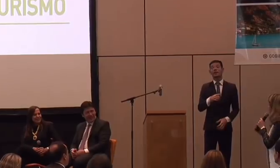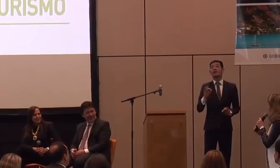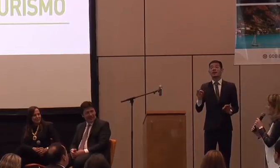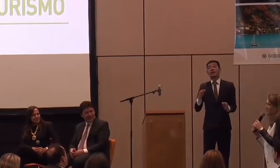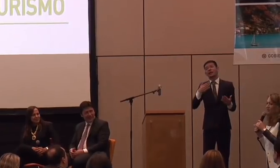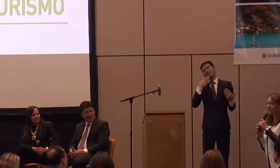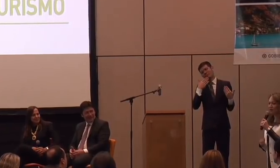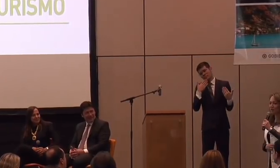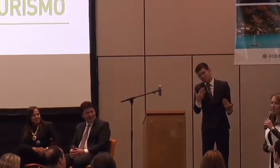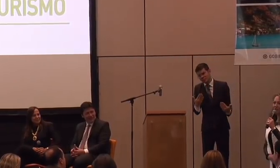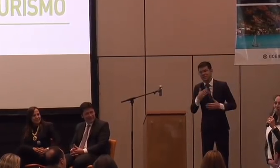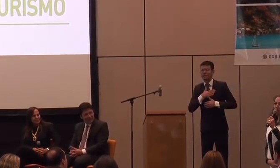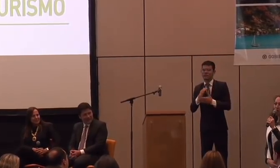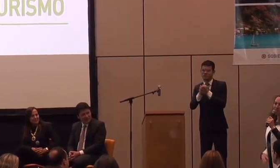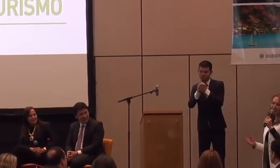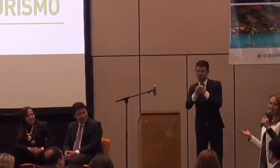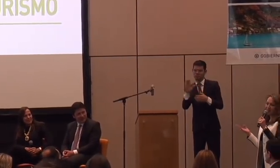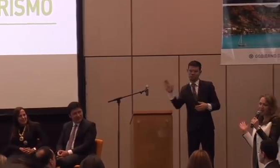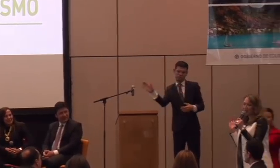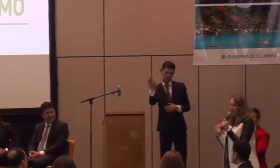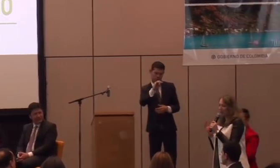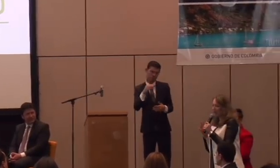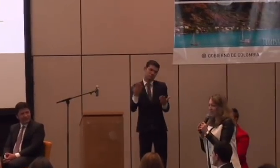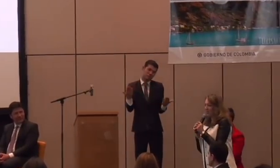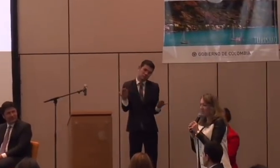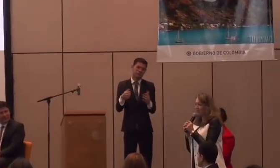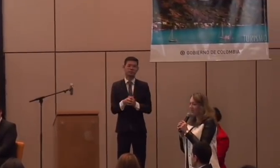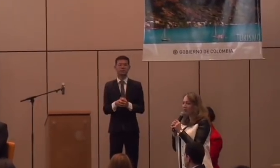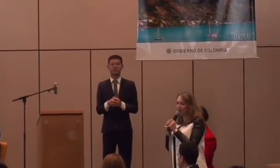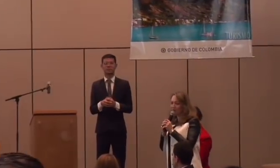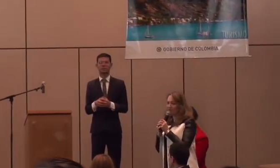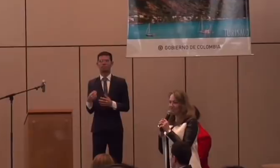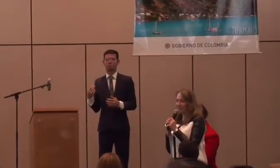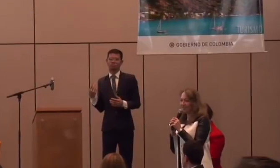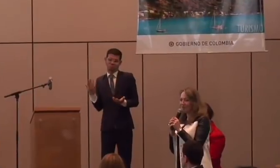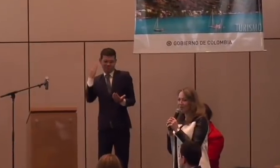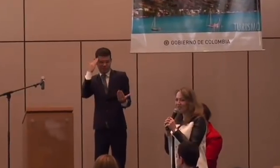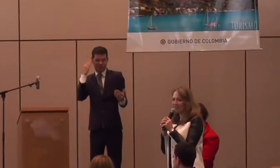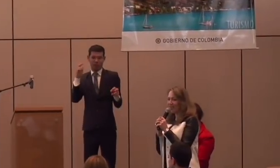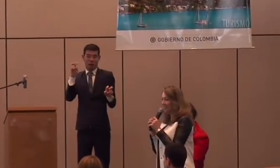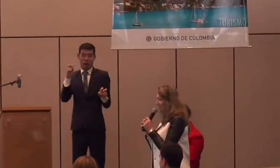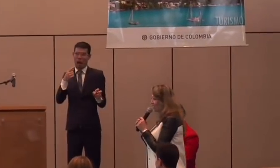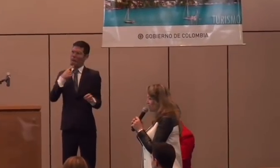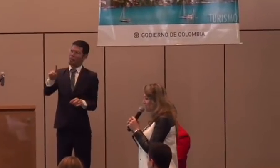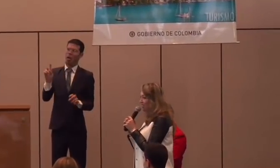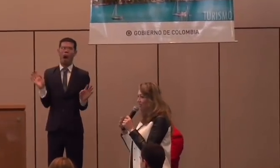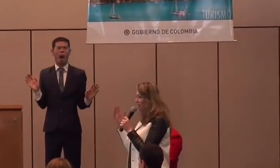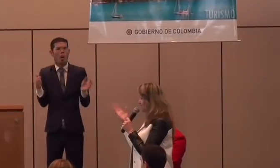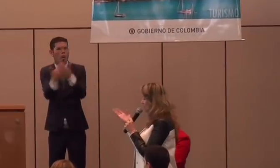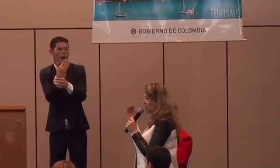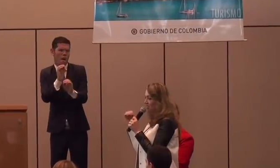pero ministra muchísimas gracias saludos a todos pues para nosotros no es nada nuevo es simplemente